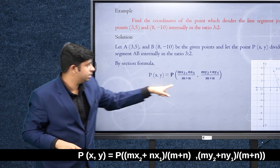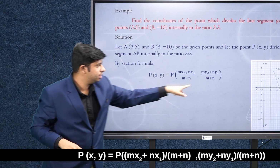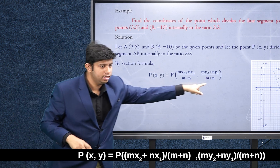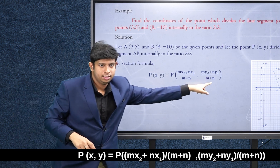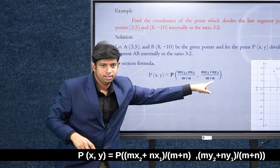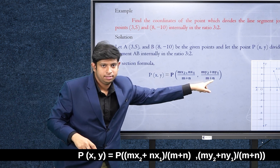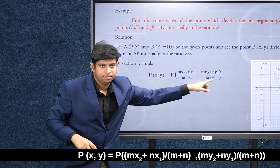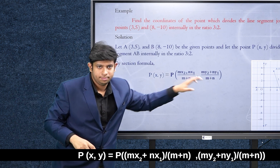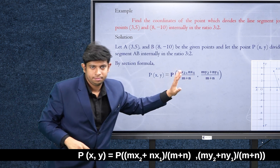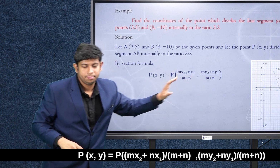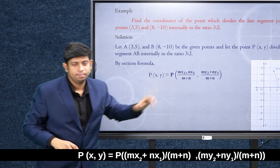pxy=p